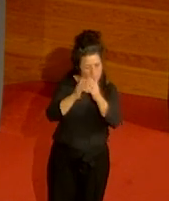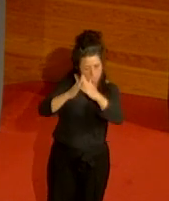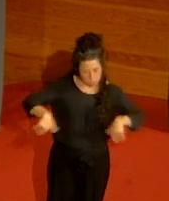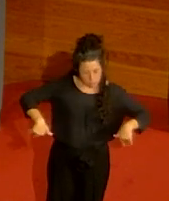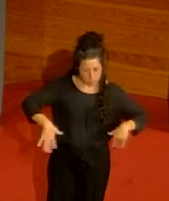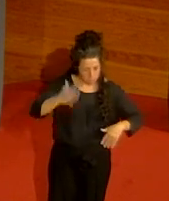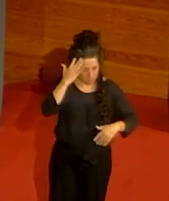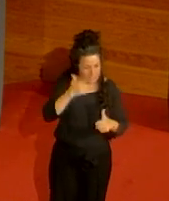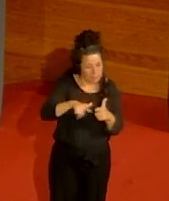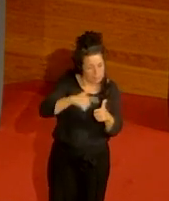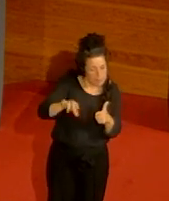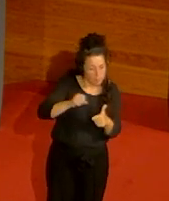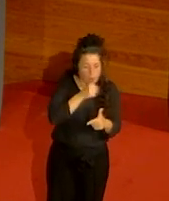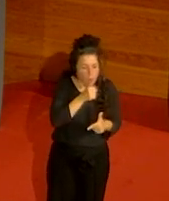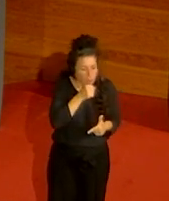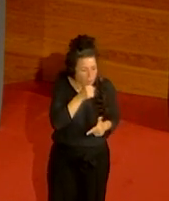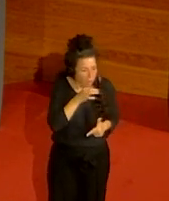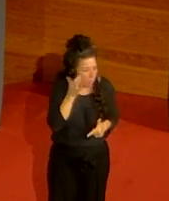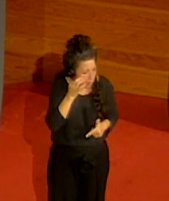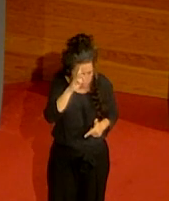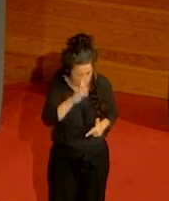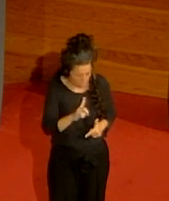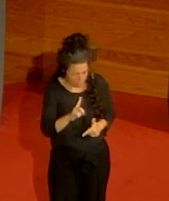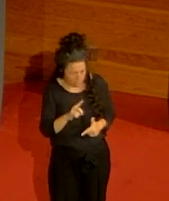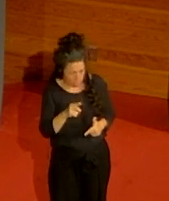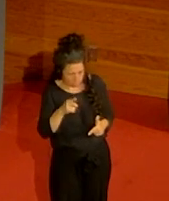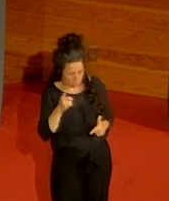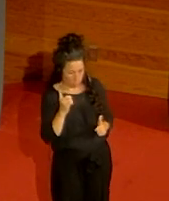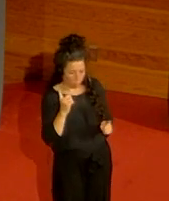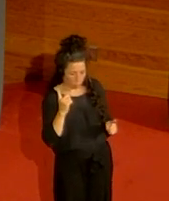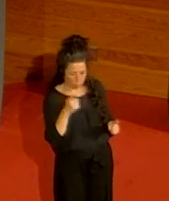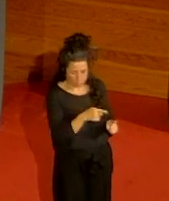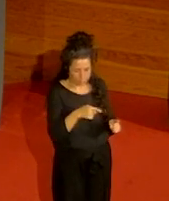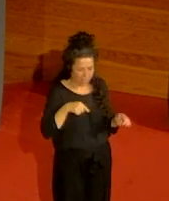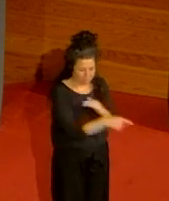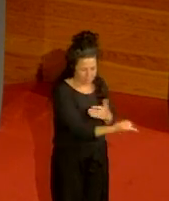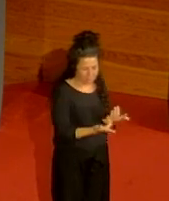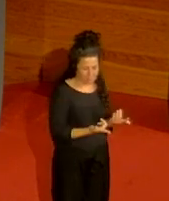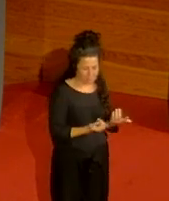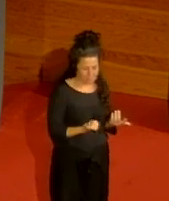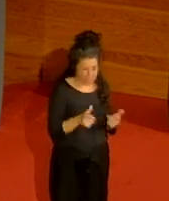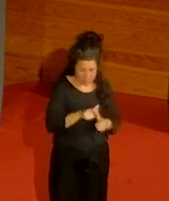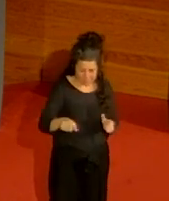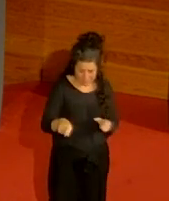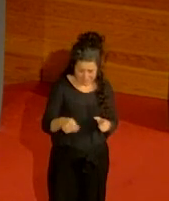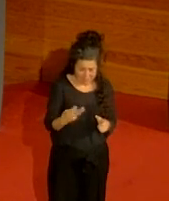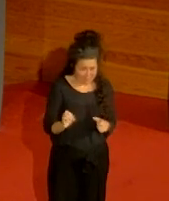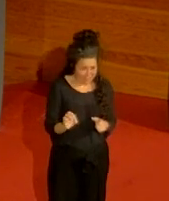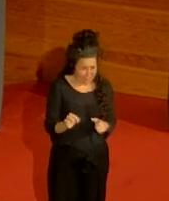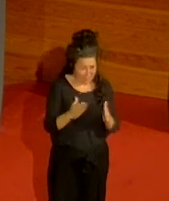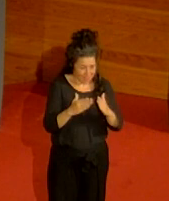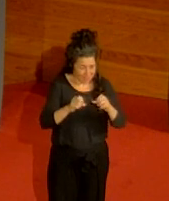sabían que se iba a cometer ese ataque no que la persona iba entonces esa gente se queda sin casa al final